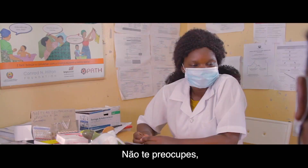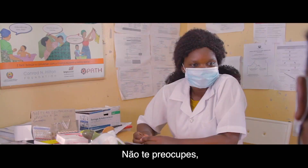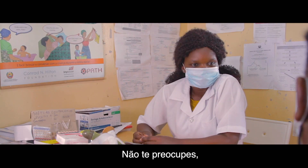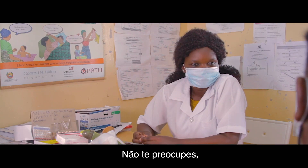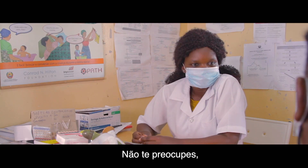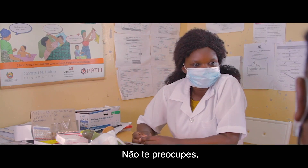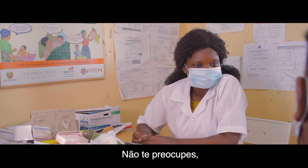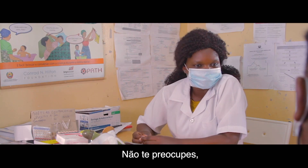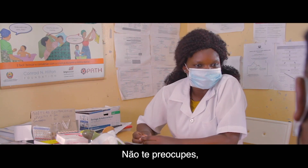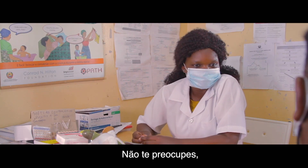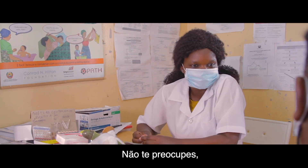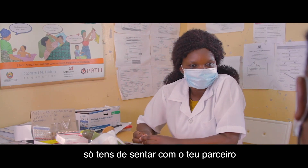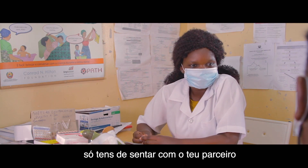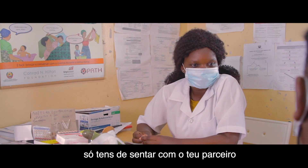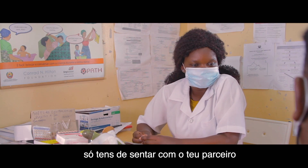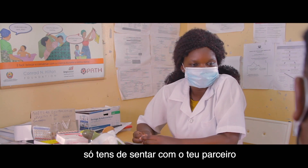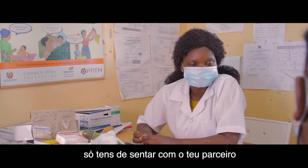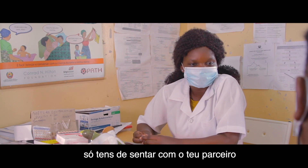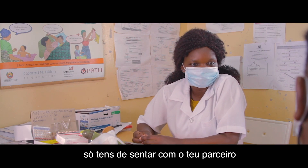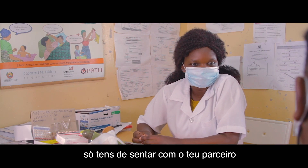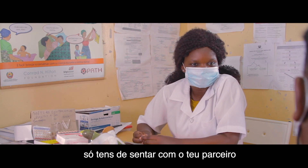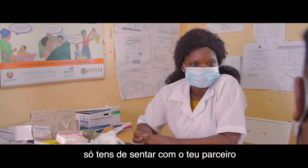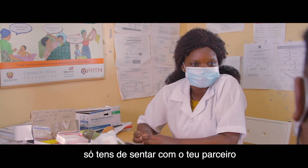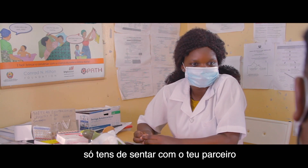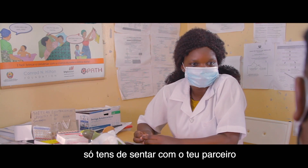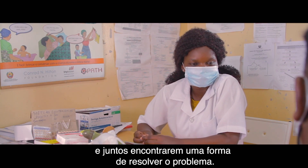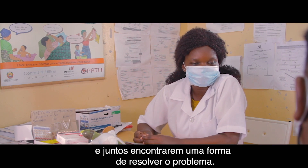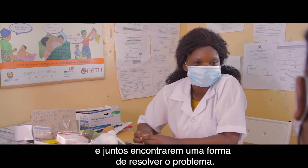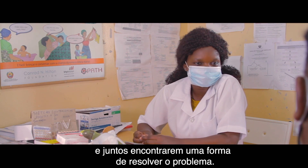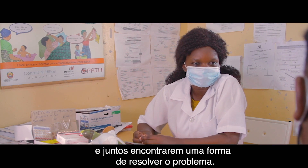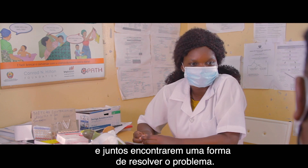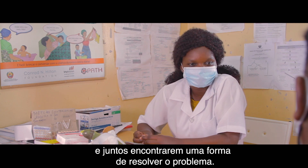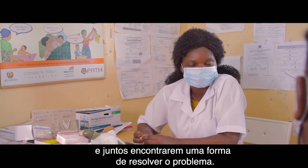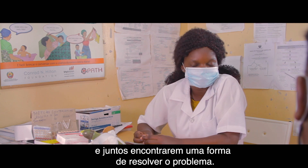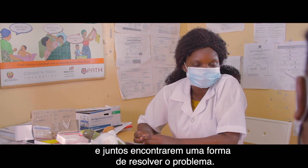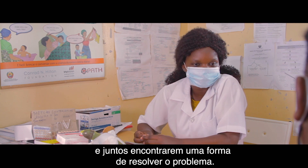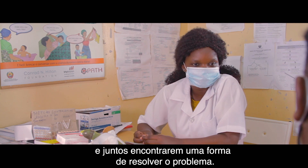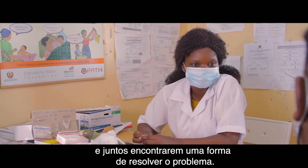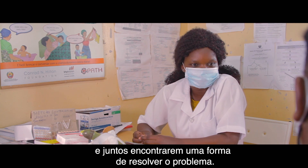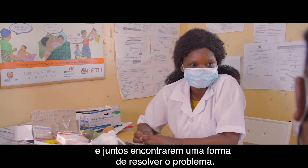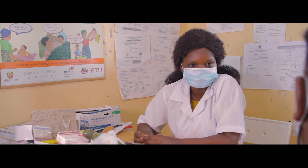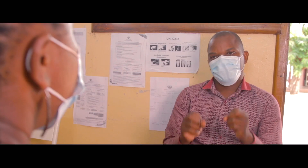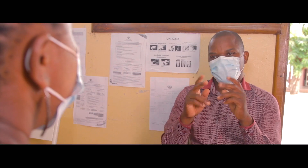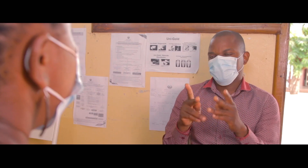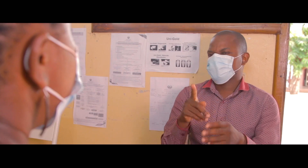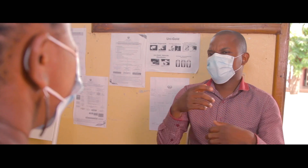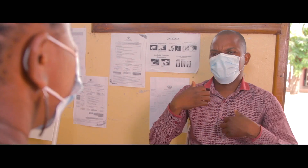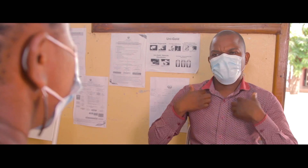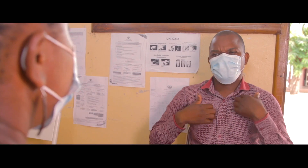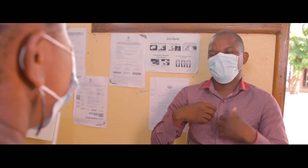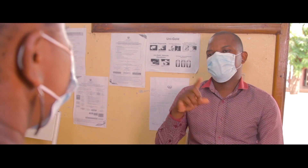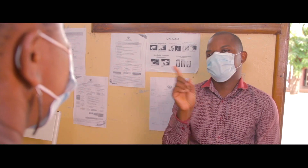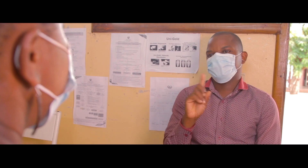nascer. Não te preocupes, só tens de sentar com o teu parceiro e juntos encontrar uma forma de resolver o problema.